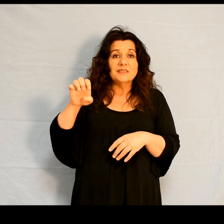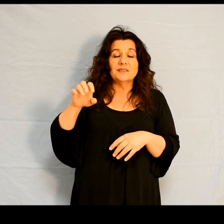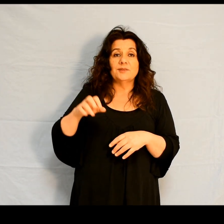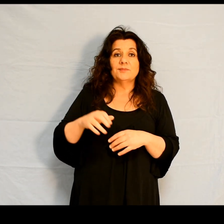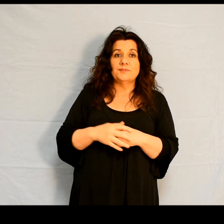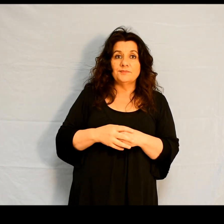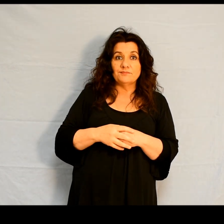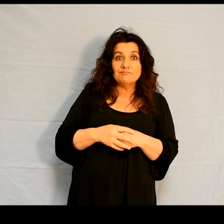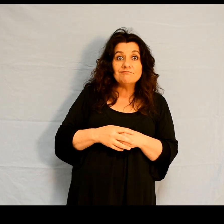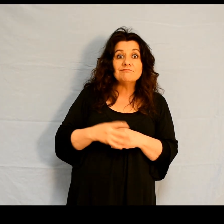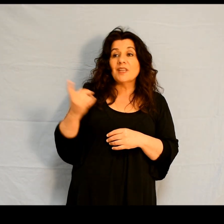de l'Égypte